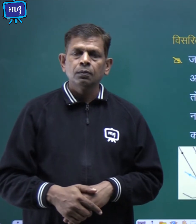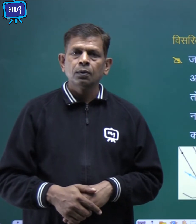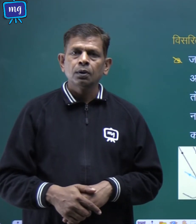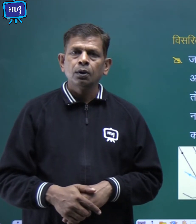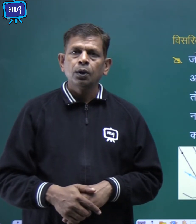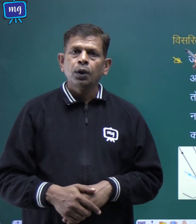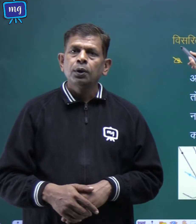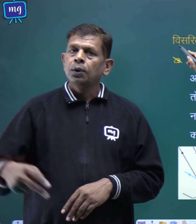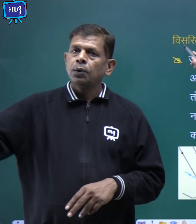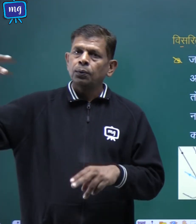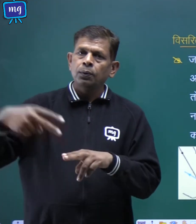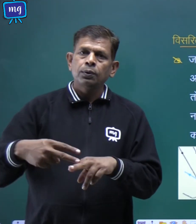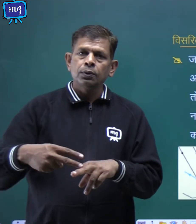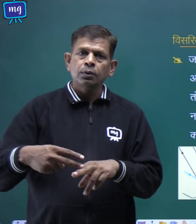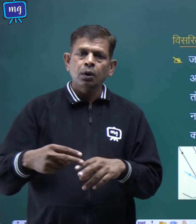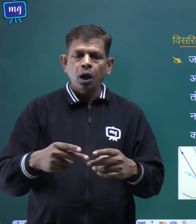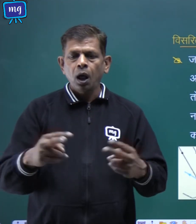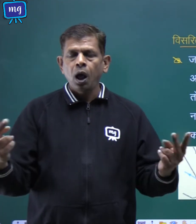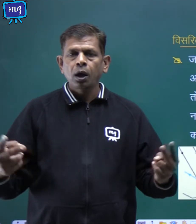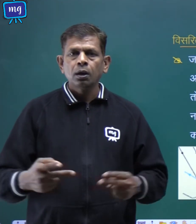विस्तृत परावर्तन